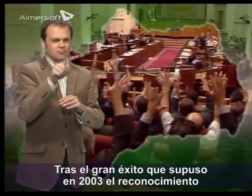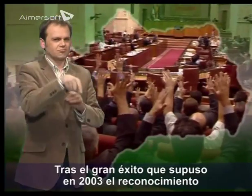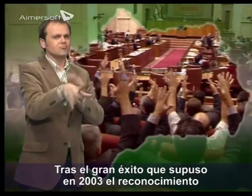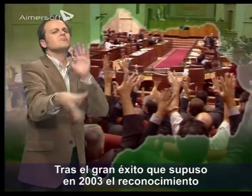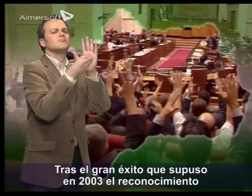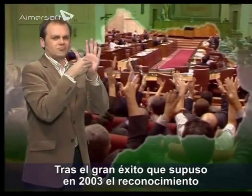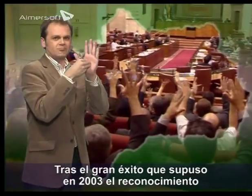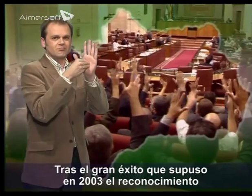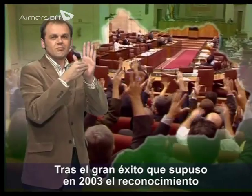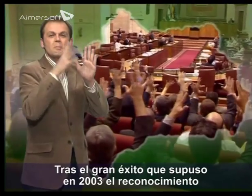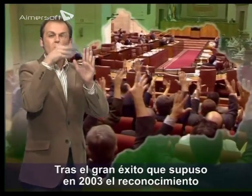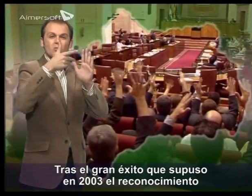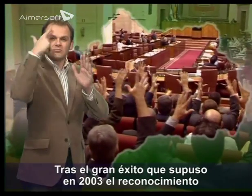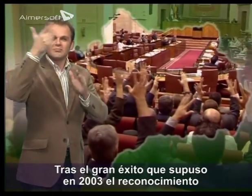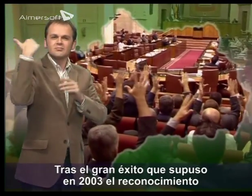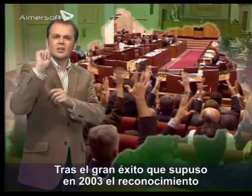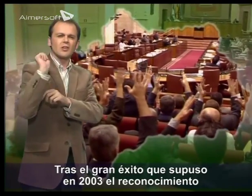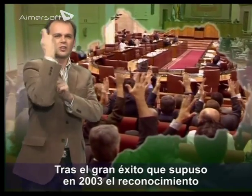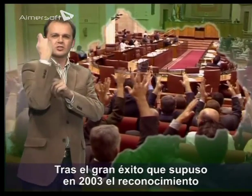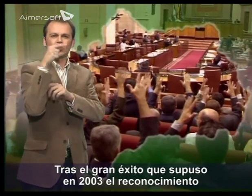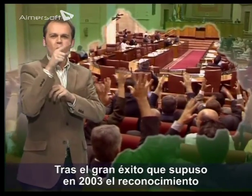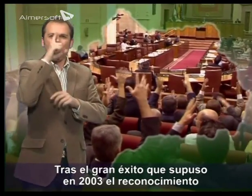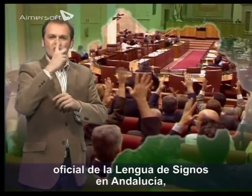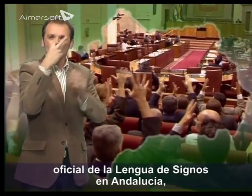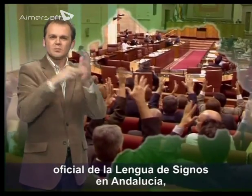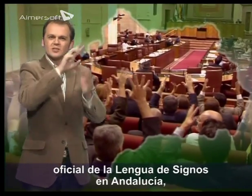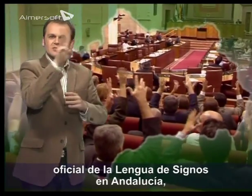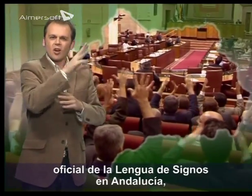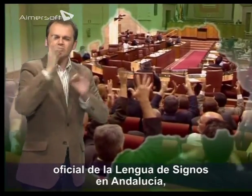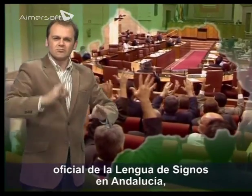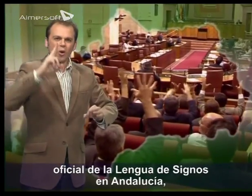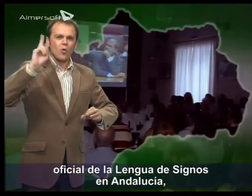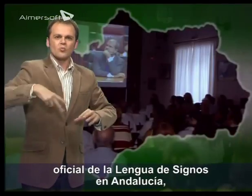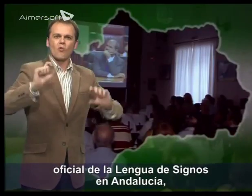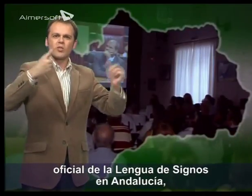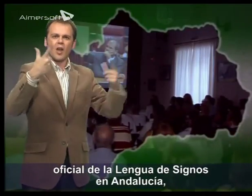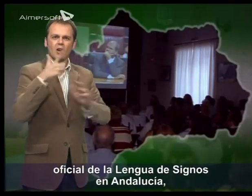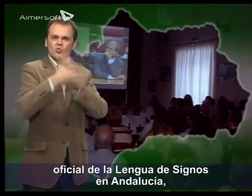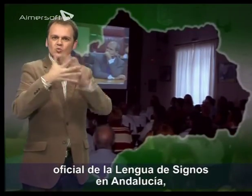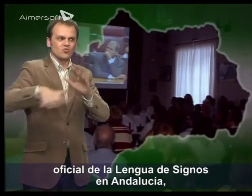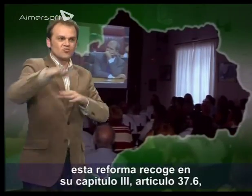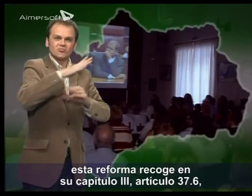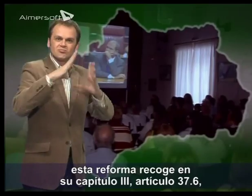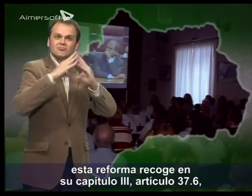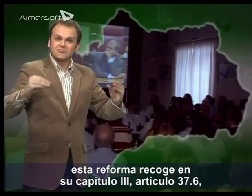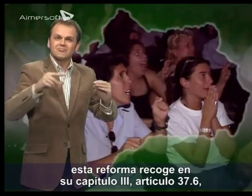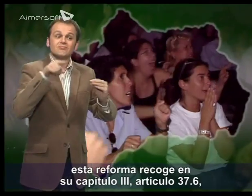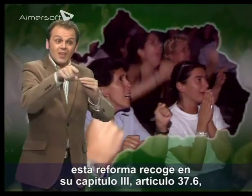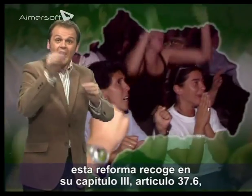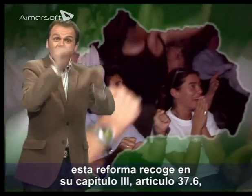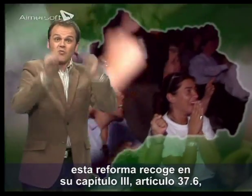el gran éxito que supuso en 2003 el reconocimiento oficial de la lengua de signos en Andalucía, esta